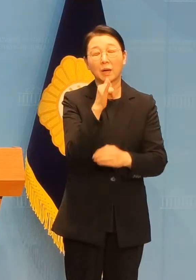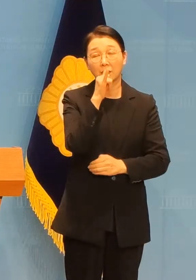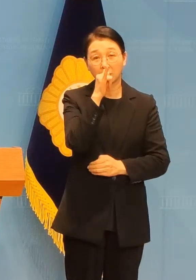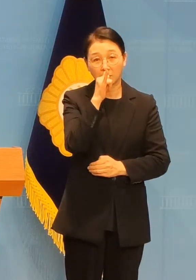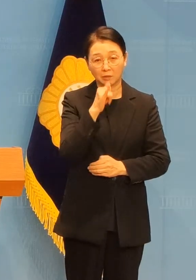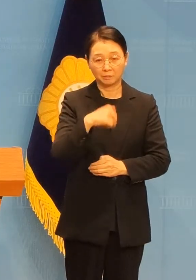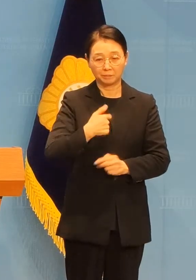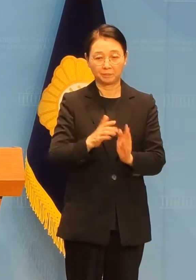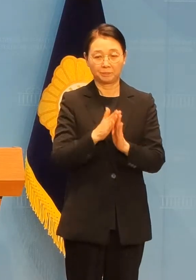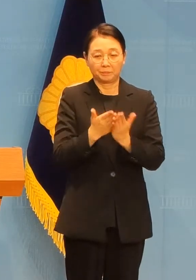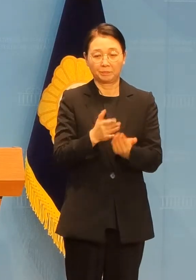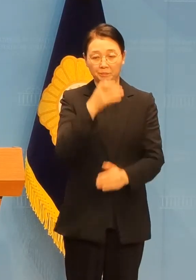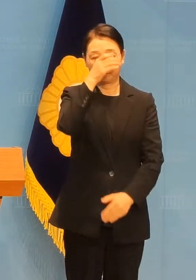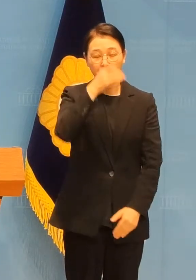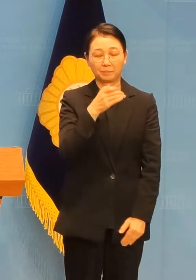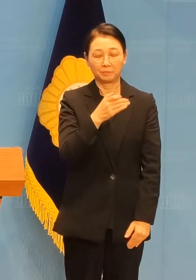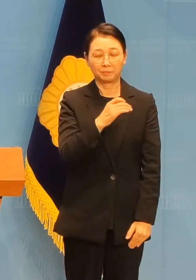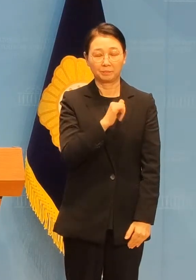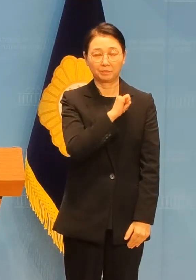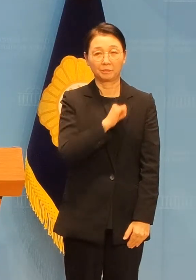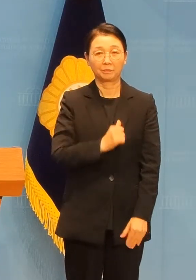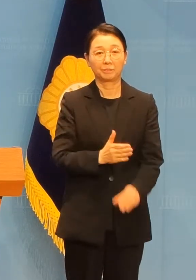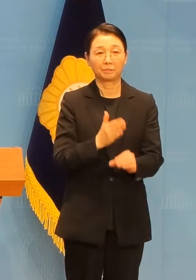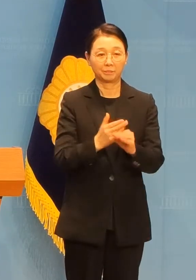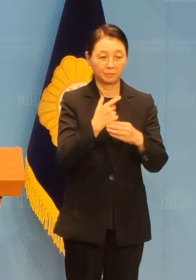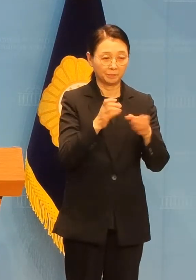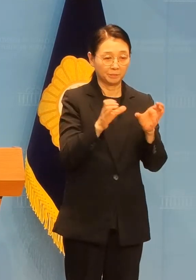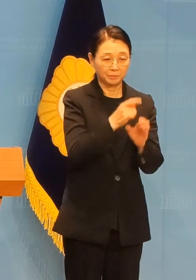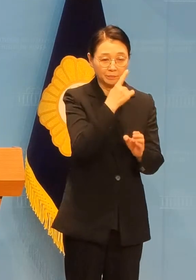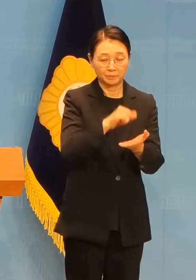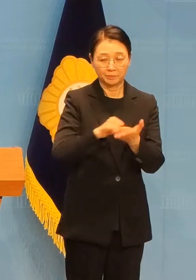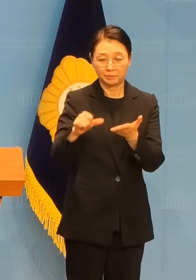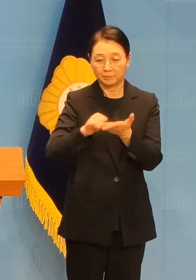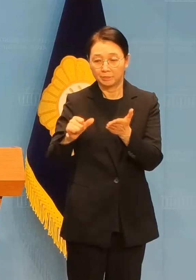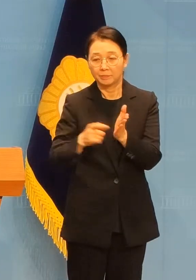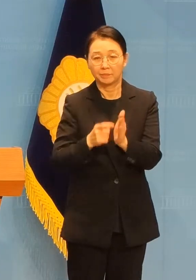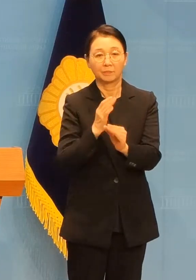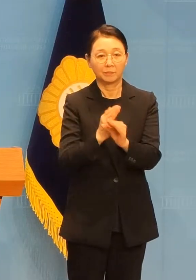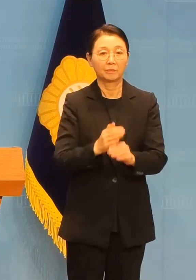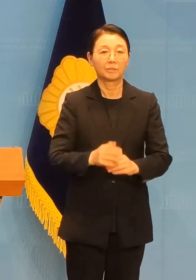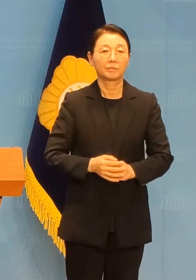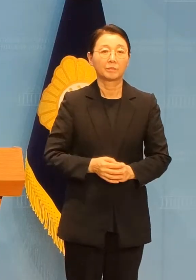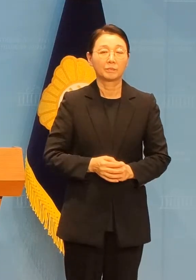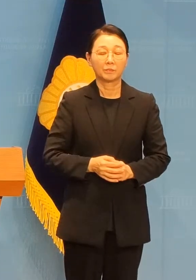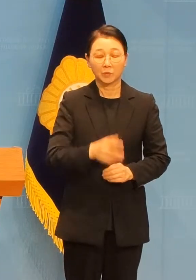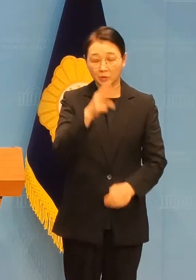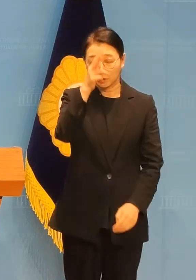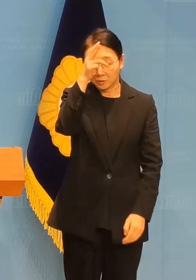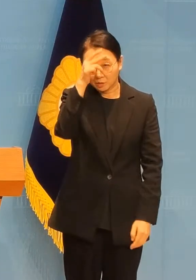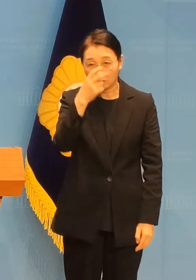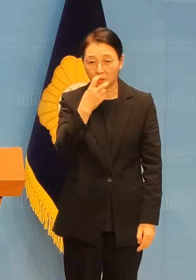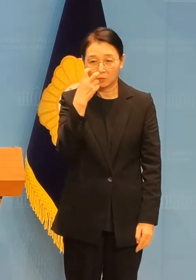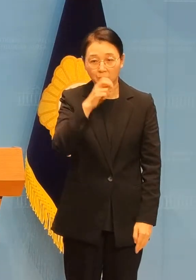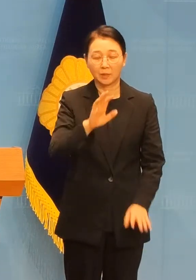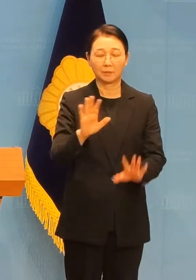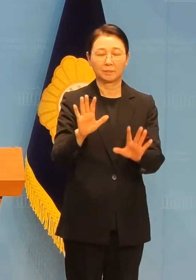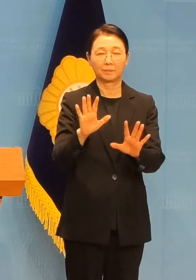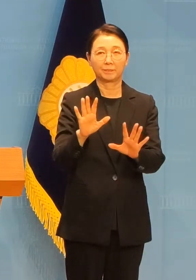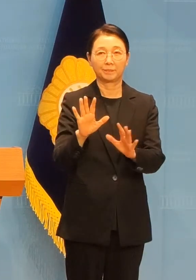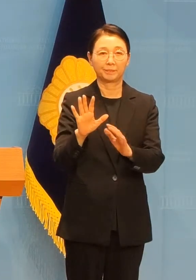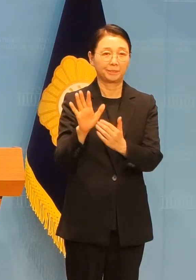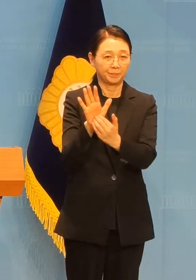뻔뻔하게 버티고 있고 소속 정당은 증거를 인멸하기 급급하며 경찰은 대놓고 수사를 뭉개고